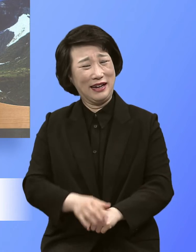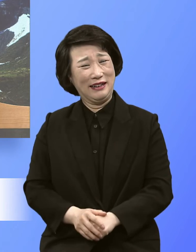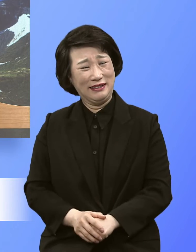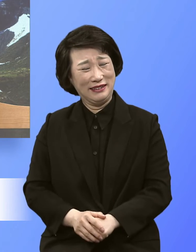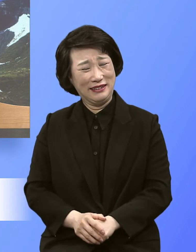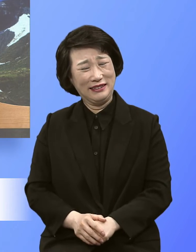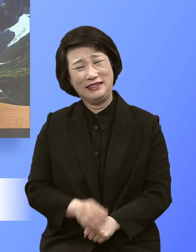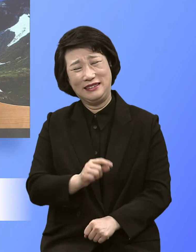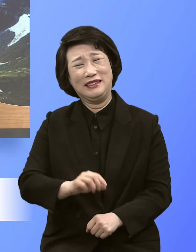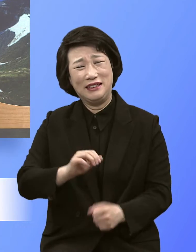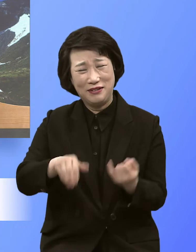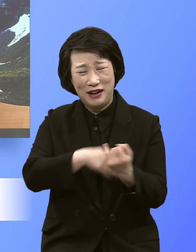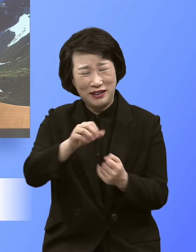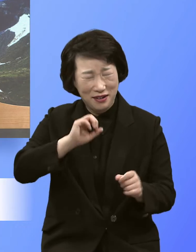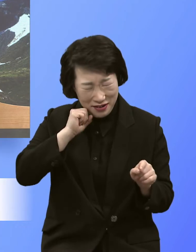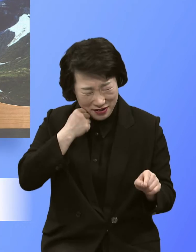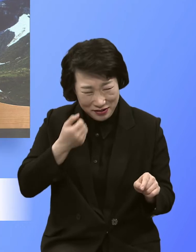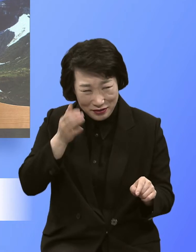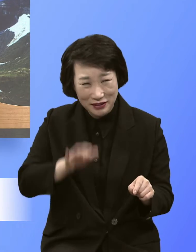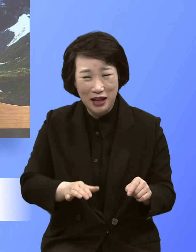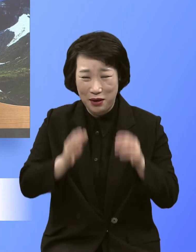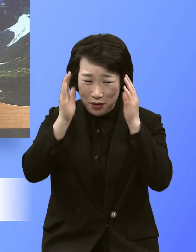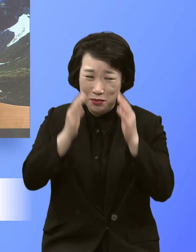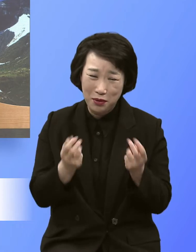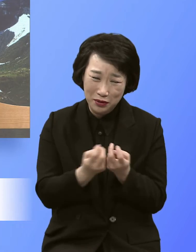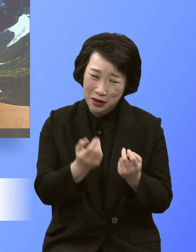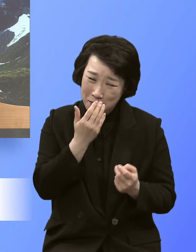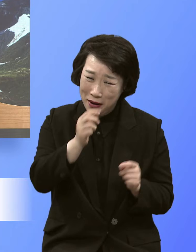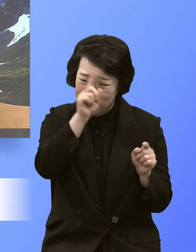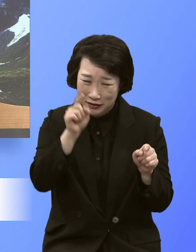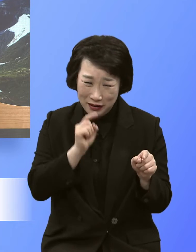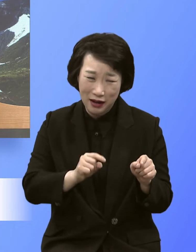참 그 어려운 환경 속에서 어떻게 공부를